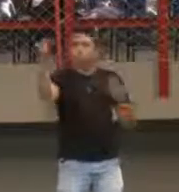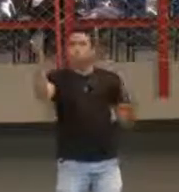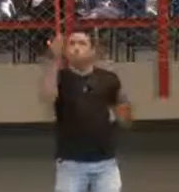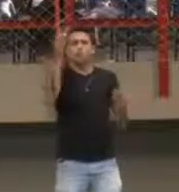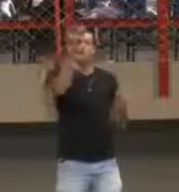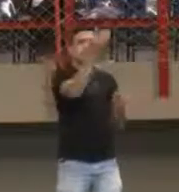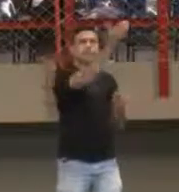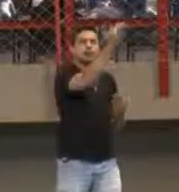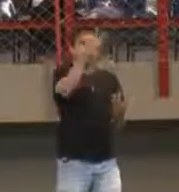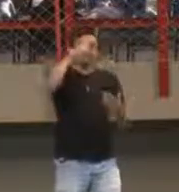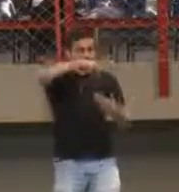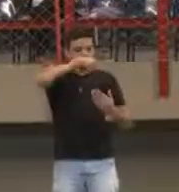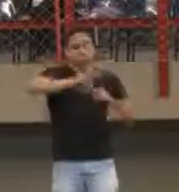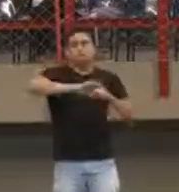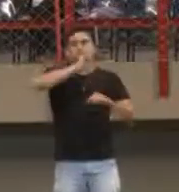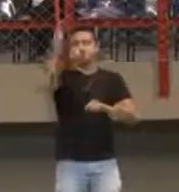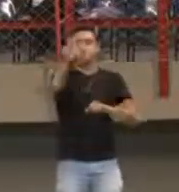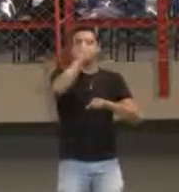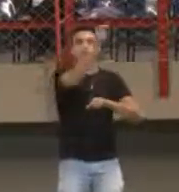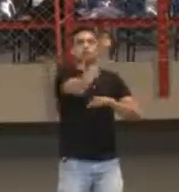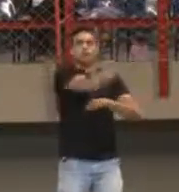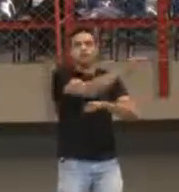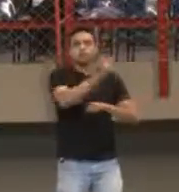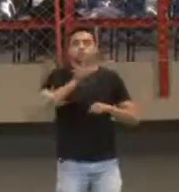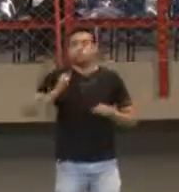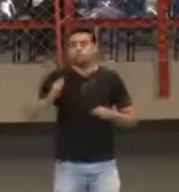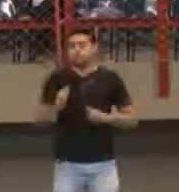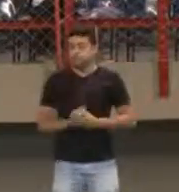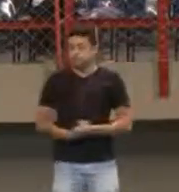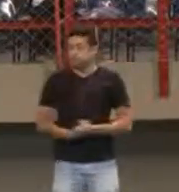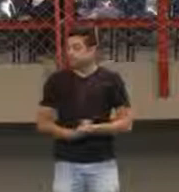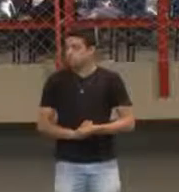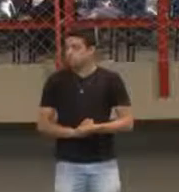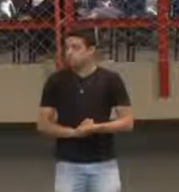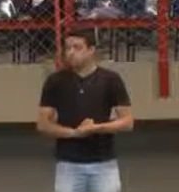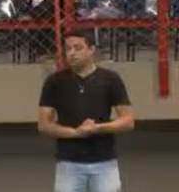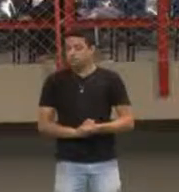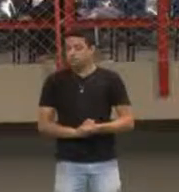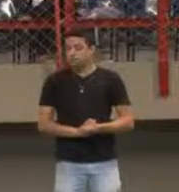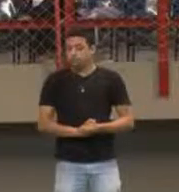alguns passos à frente da grande maioria.